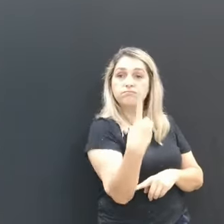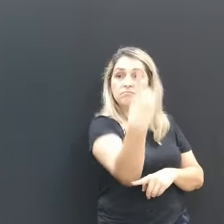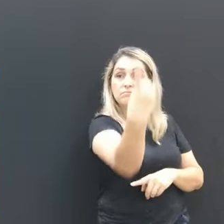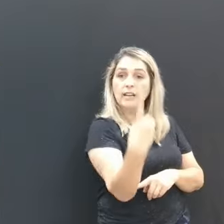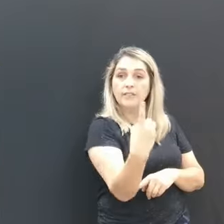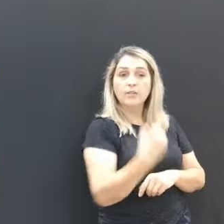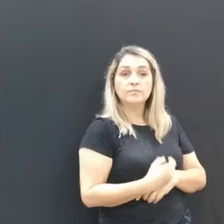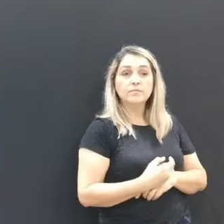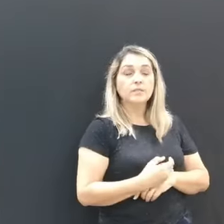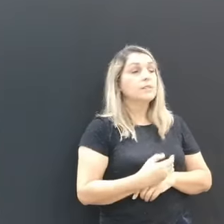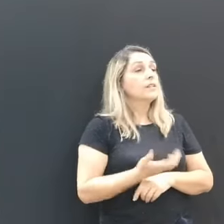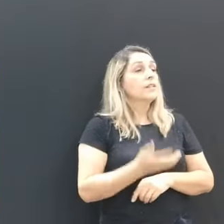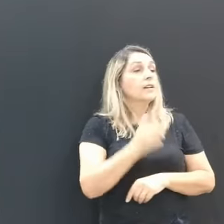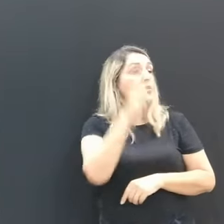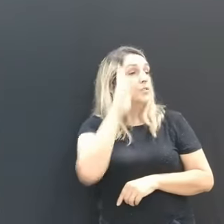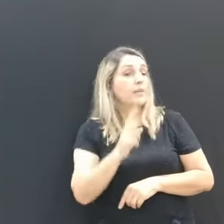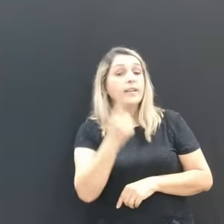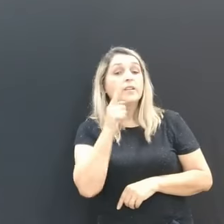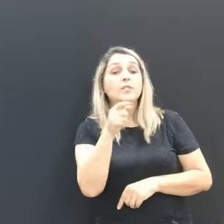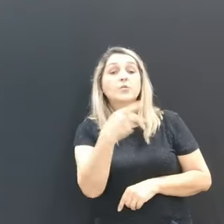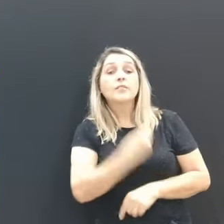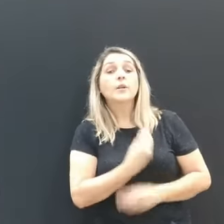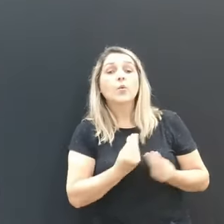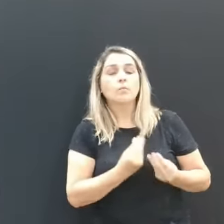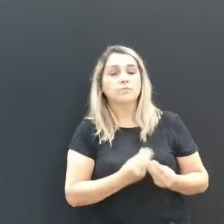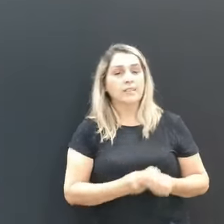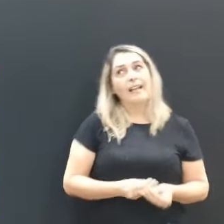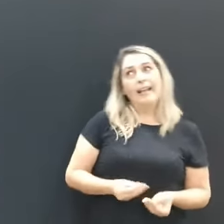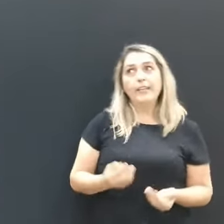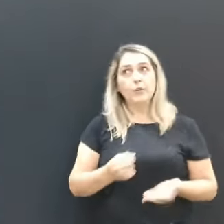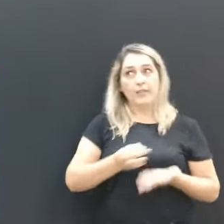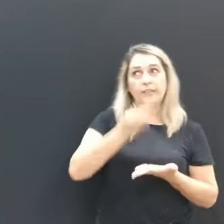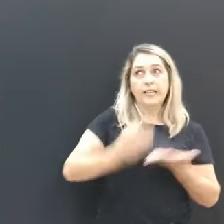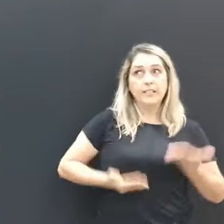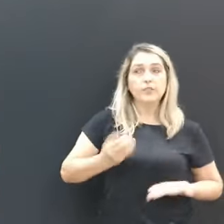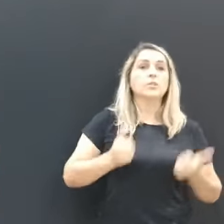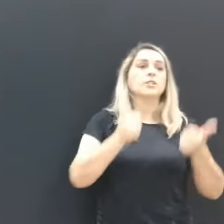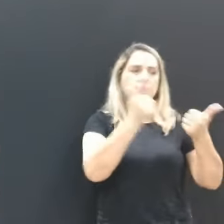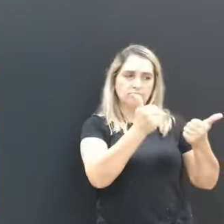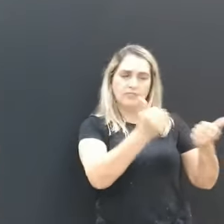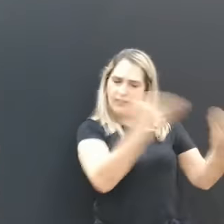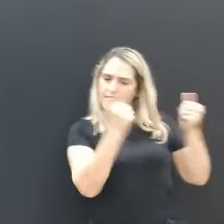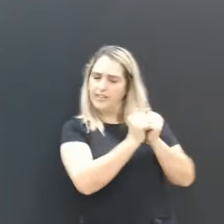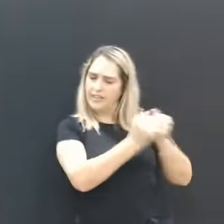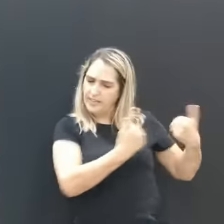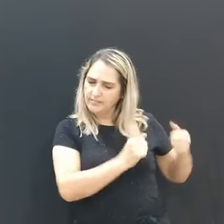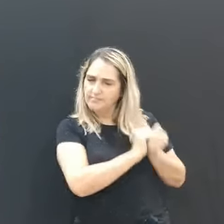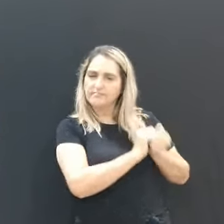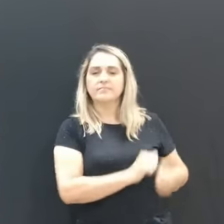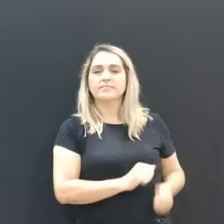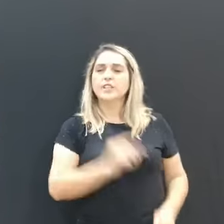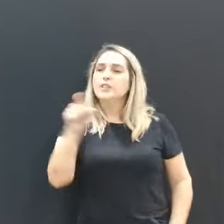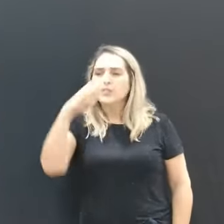está muito rápido, todos nós, de um em um, vamos nos apresentar diante dele, diante do trono dele. E olha, oi Jesus, eu estou